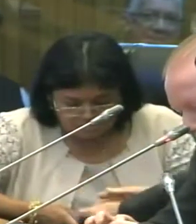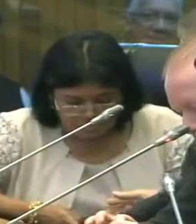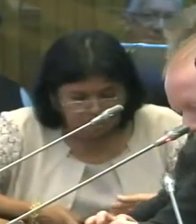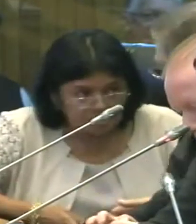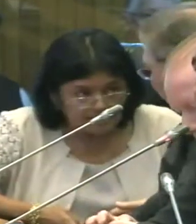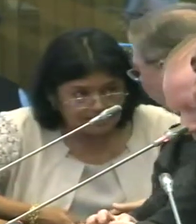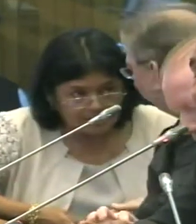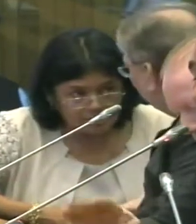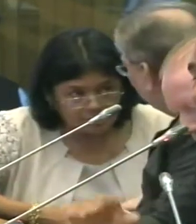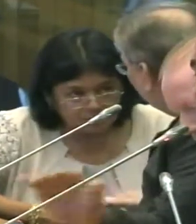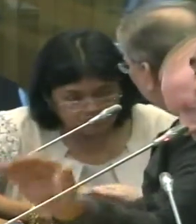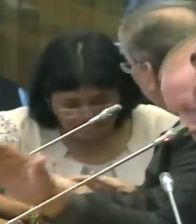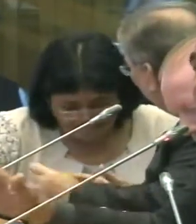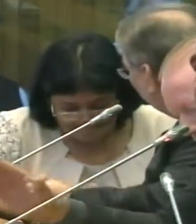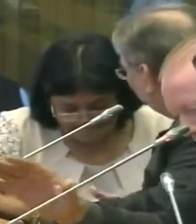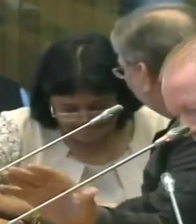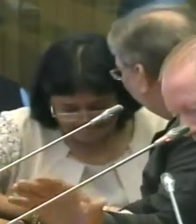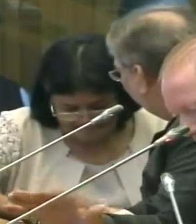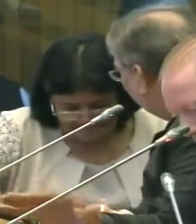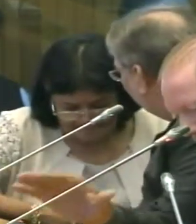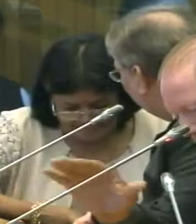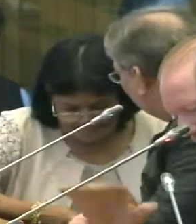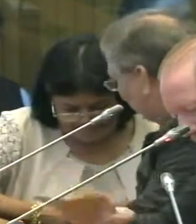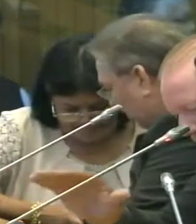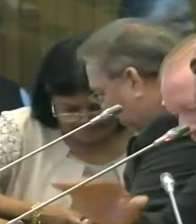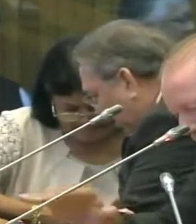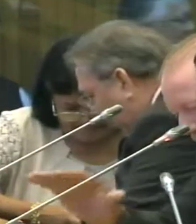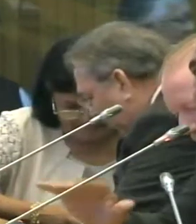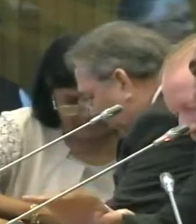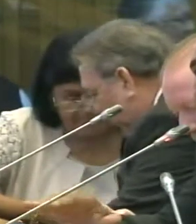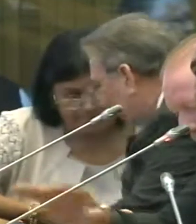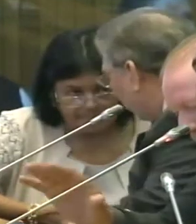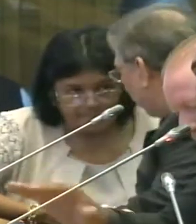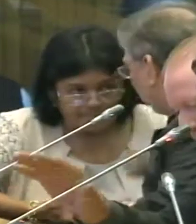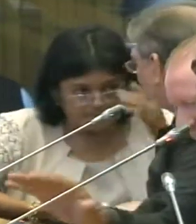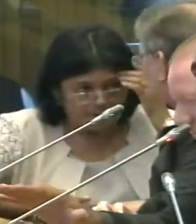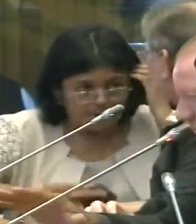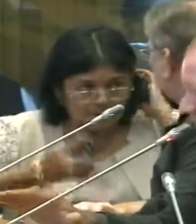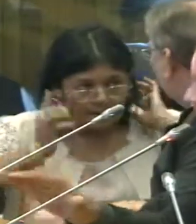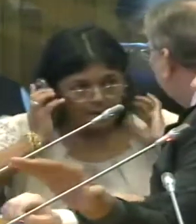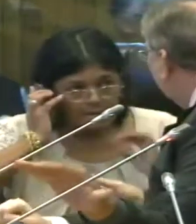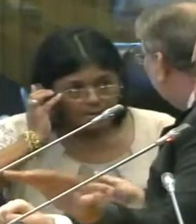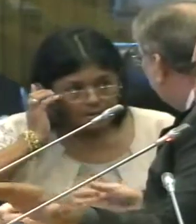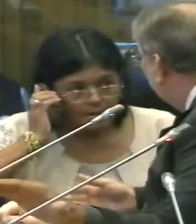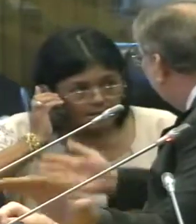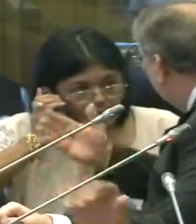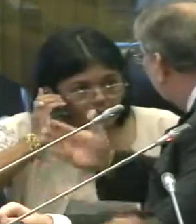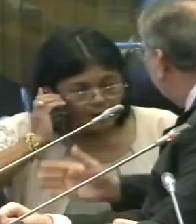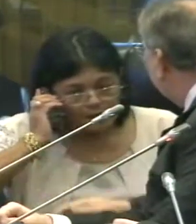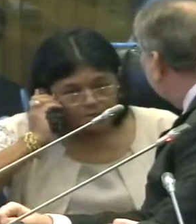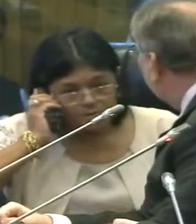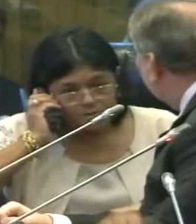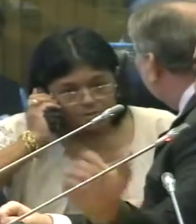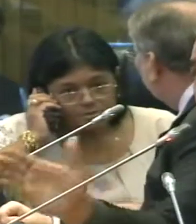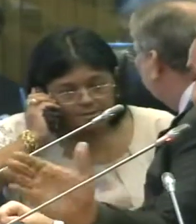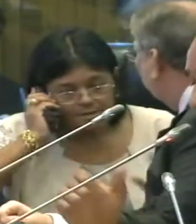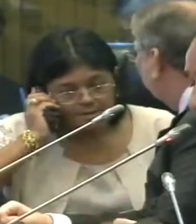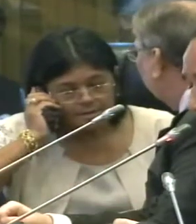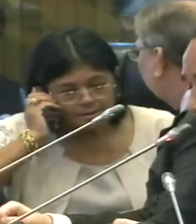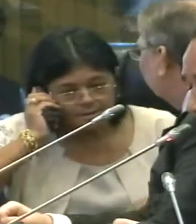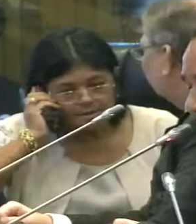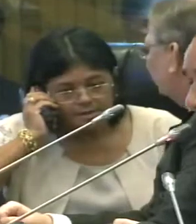que existem outros problemas muito mais importantes que a Prefeitura poderia interferir em relação nessa questão do trânsito da nossa cidade. E